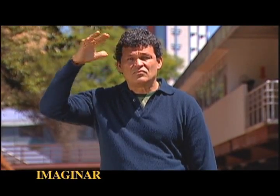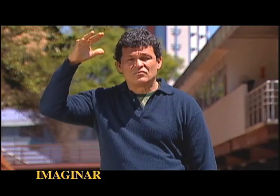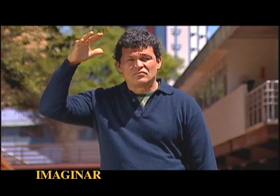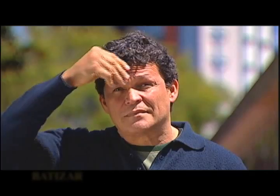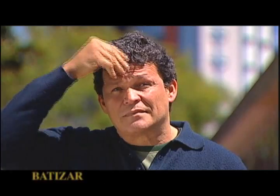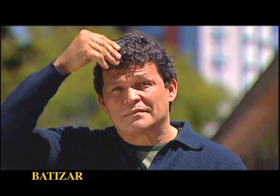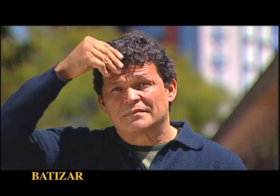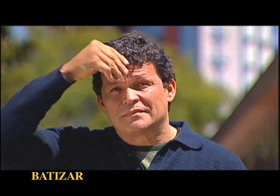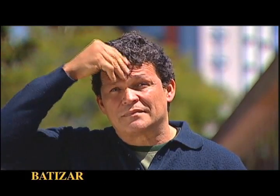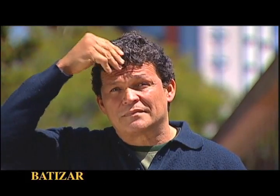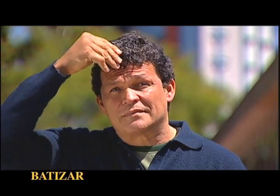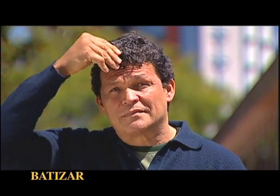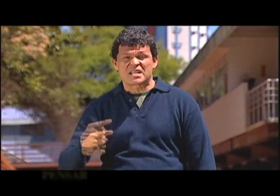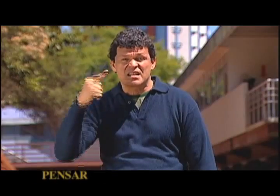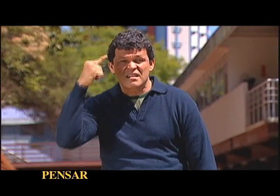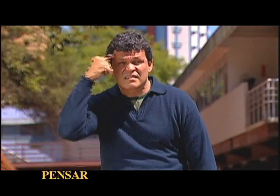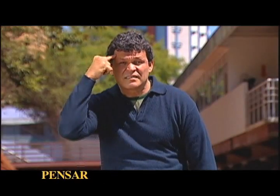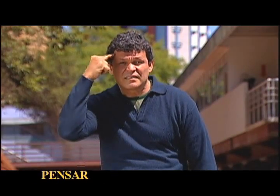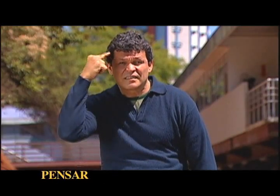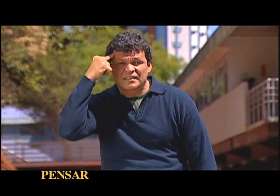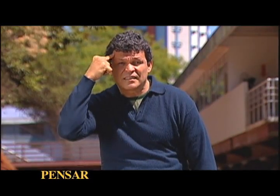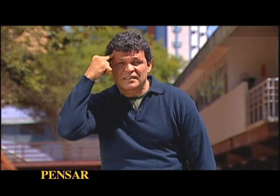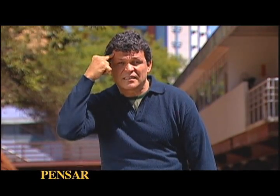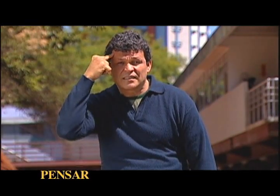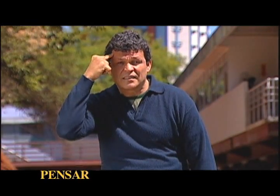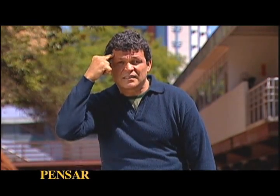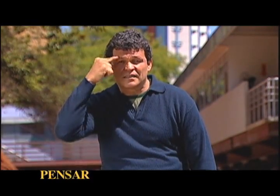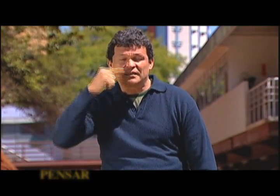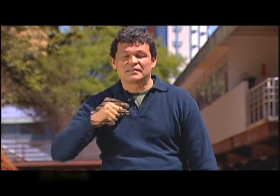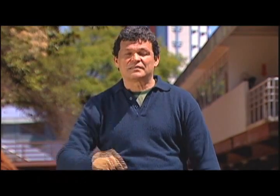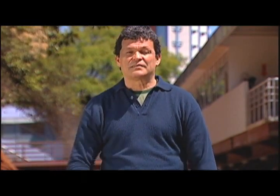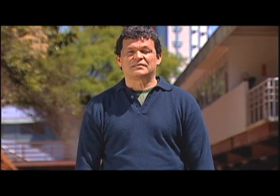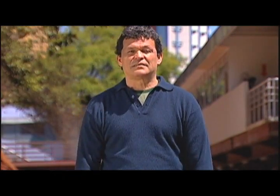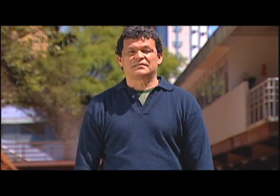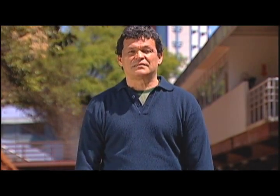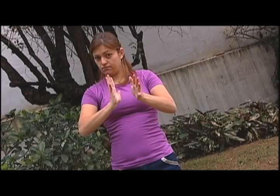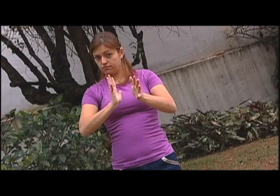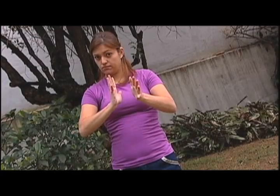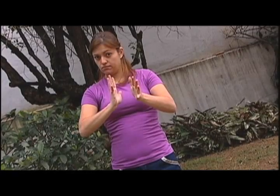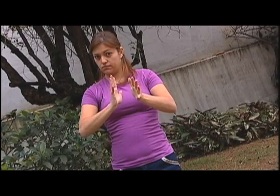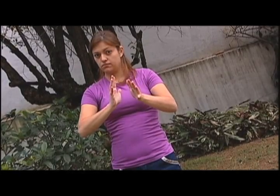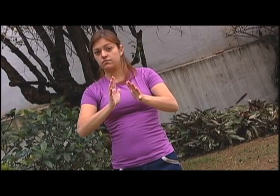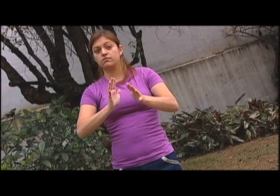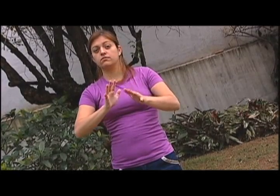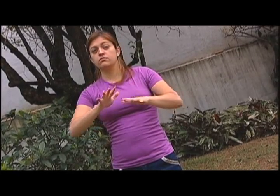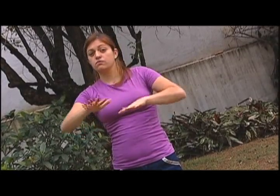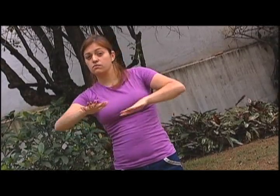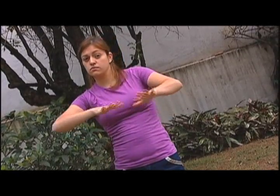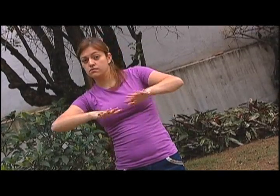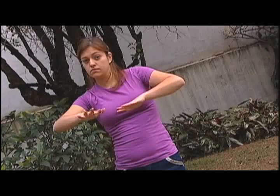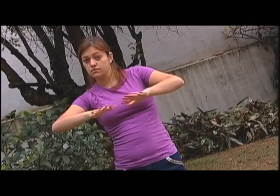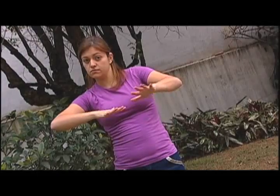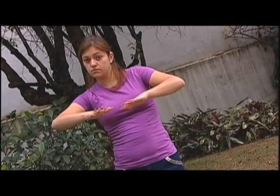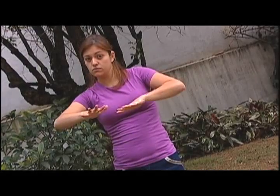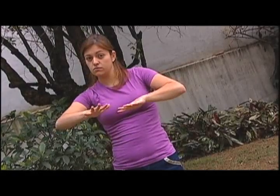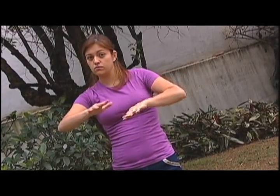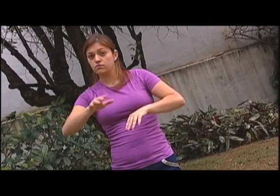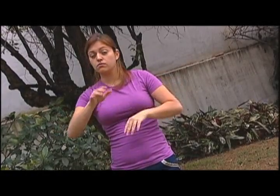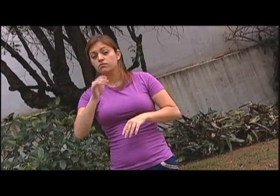imaginar, batizar e pensar, os surdos tocam a testa. Os sinais podem ter ou não movimento.